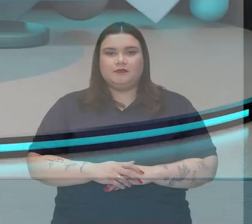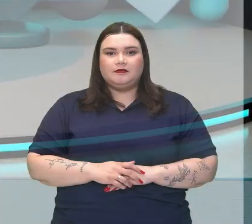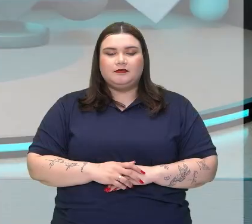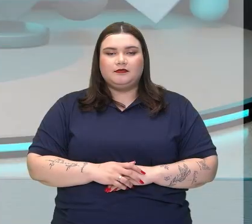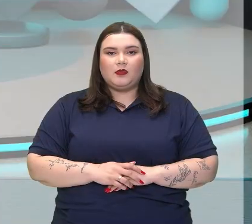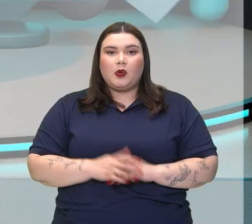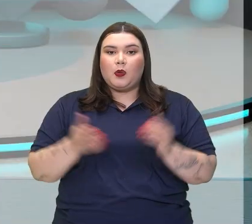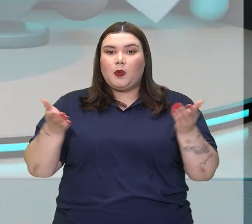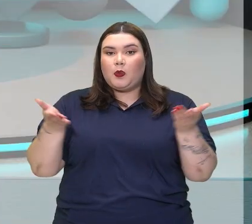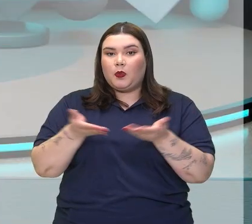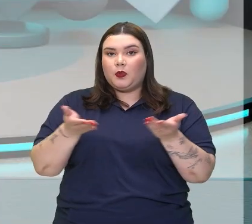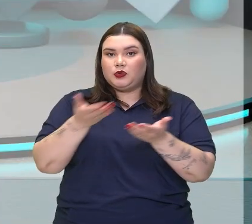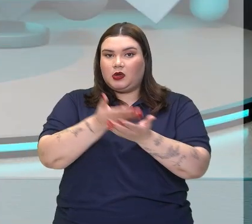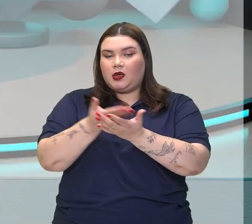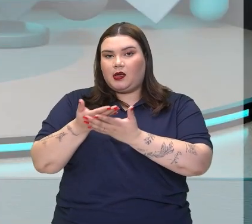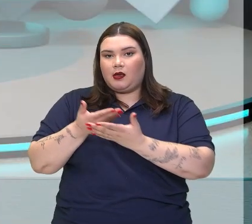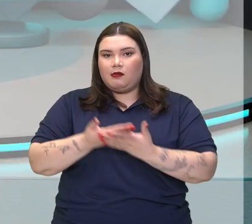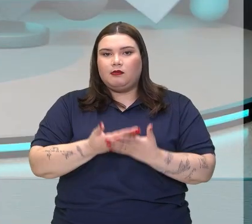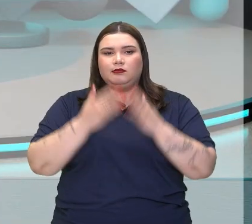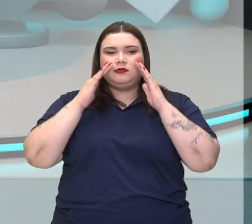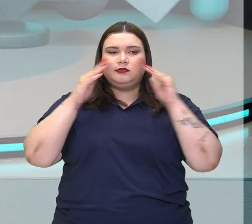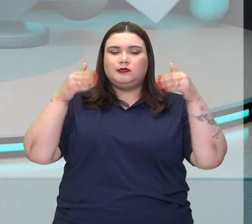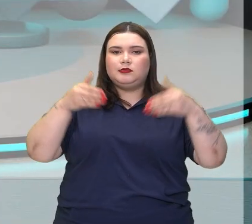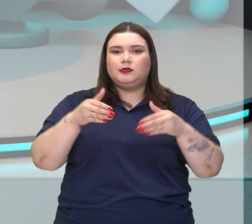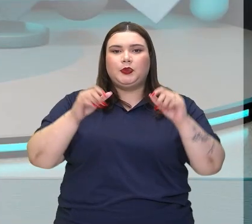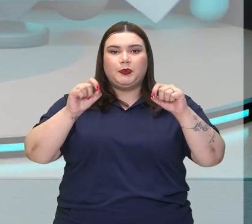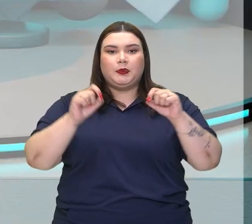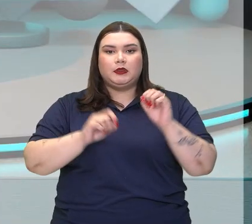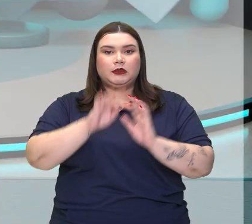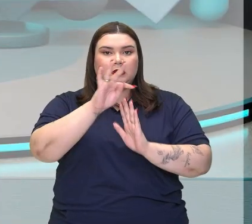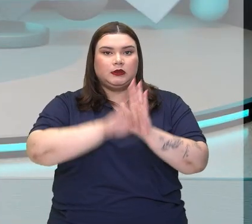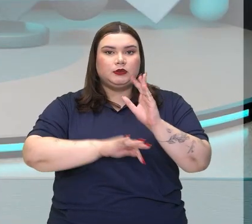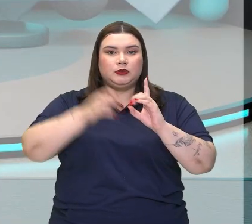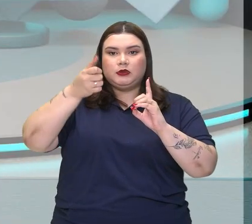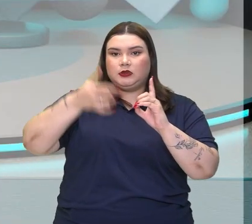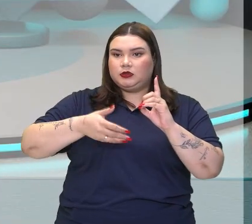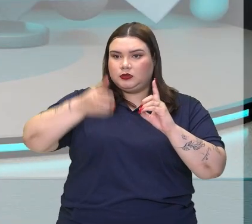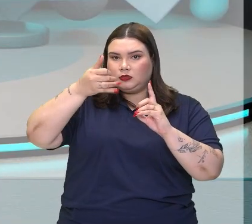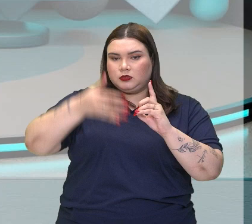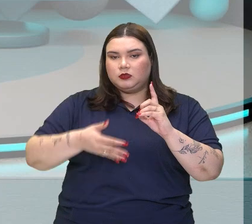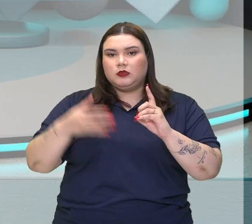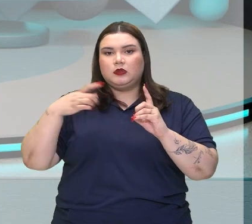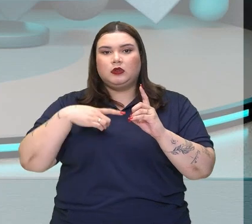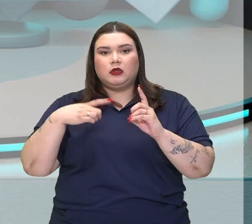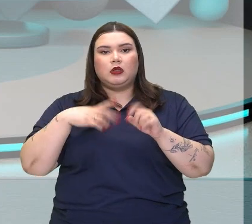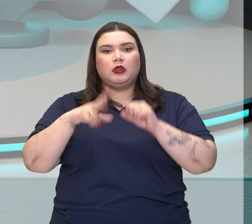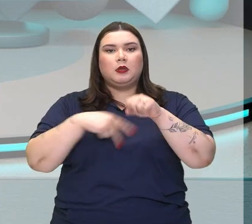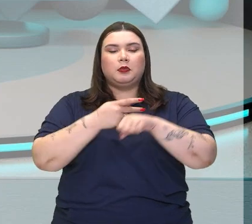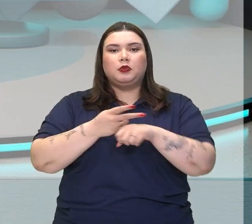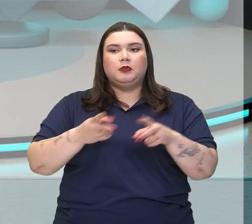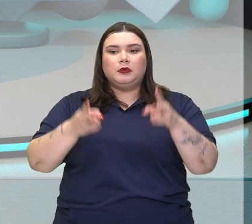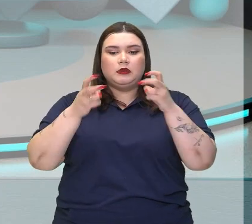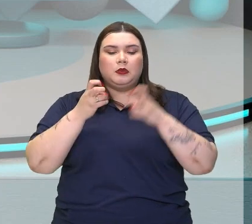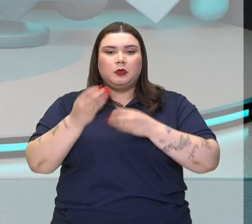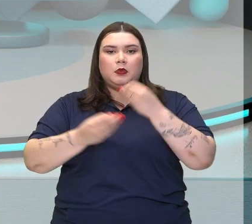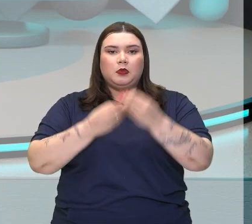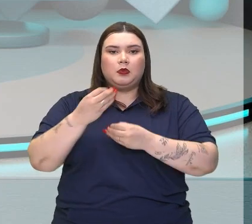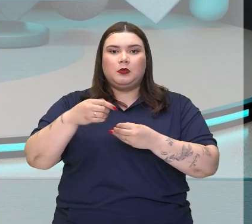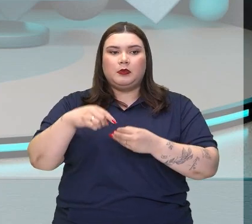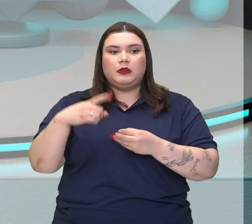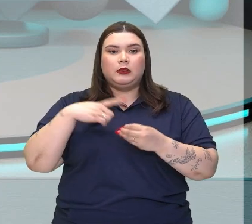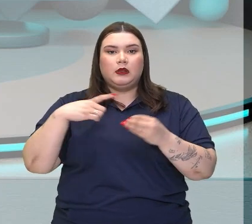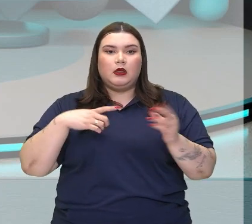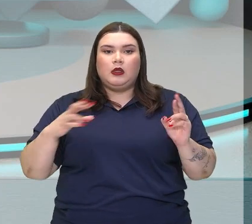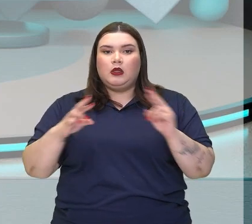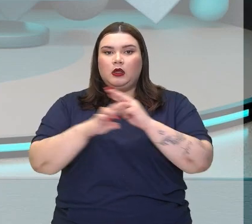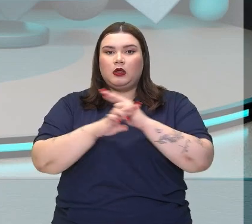Então, gente, nesta aula especificamente, vamos falar de texto descritivo e depois vamos verificar como ele se relaciona